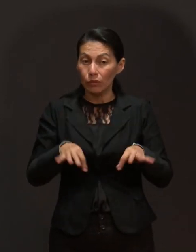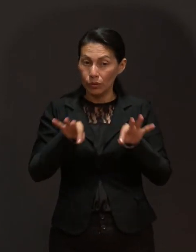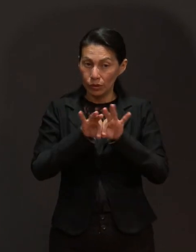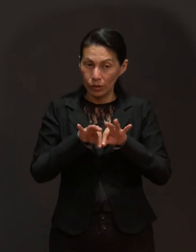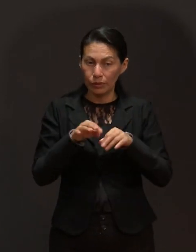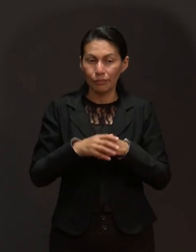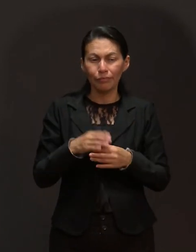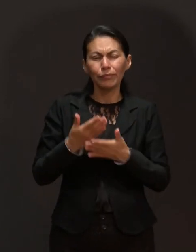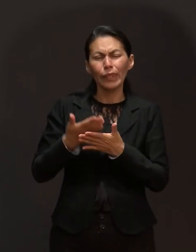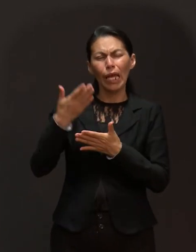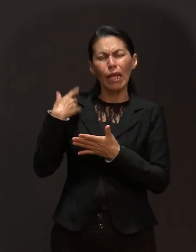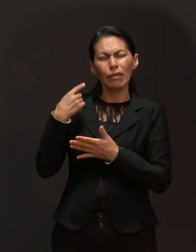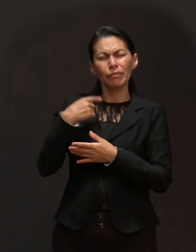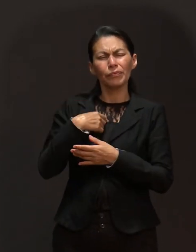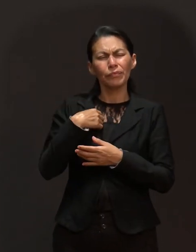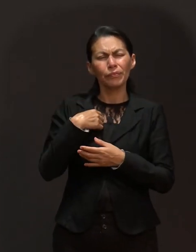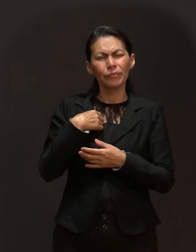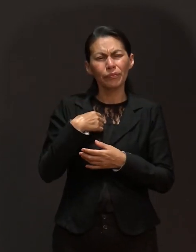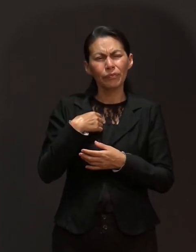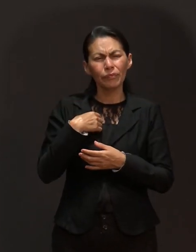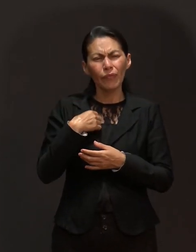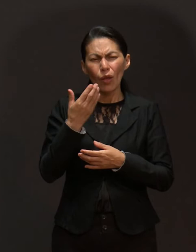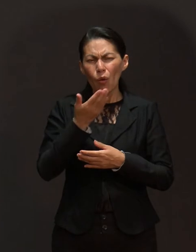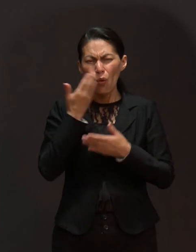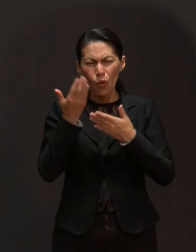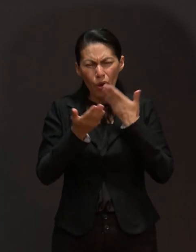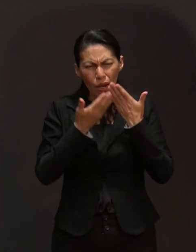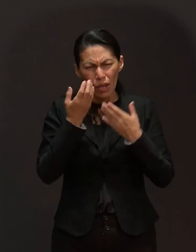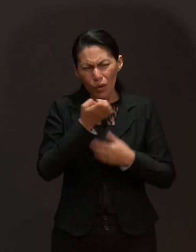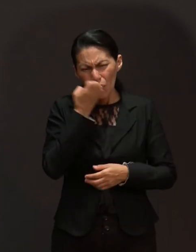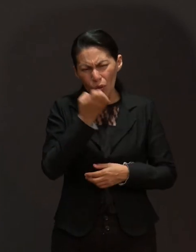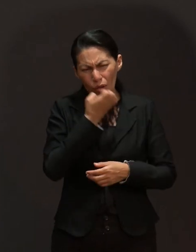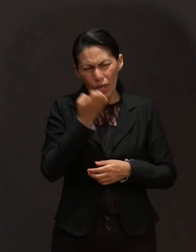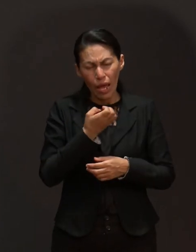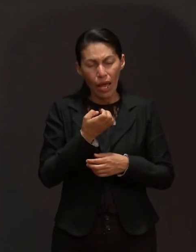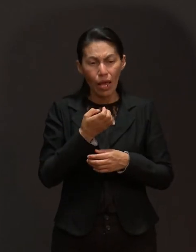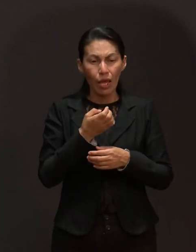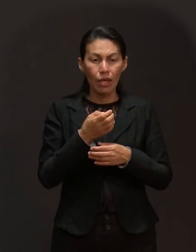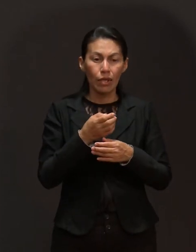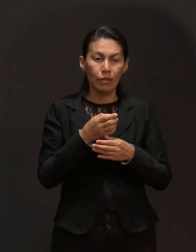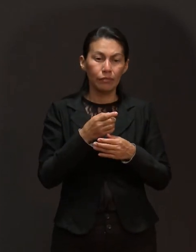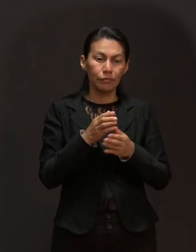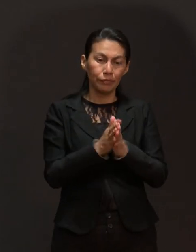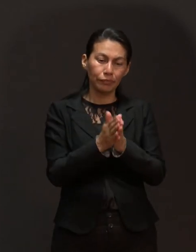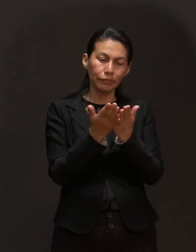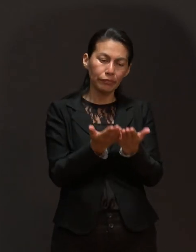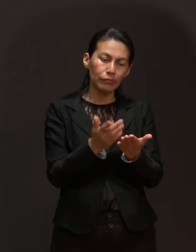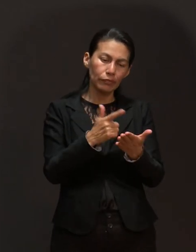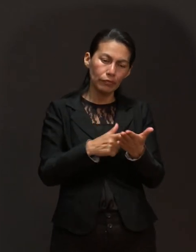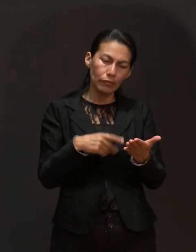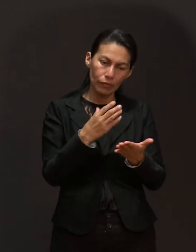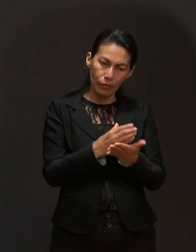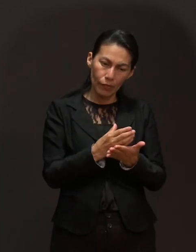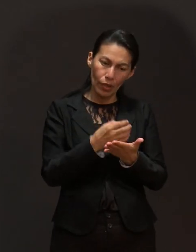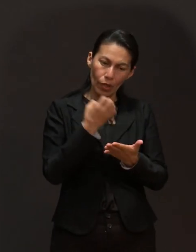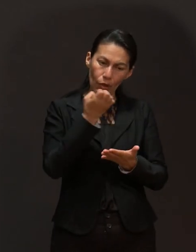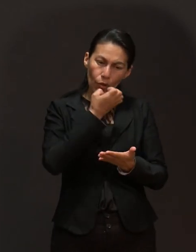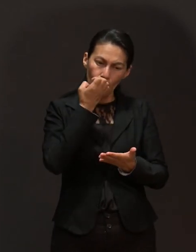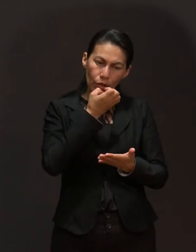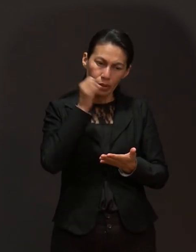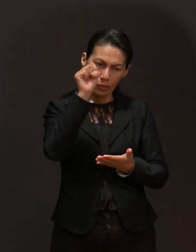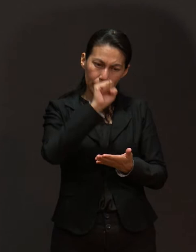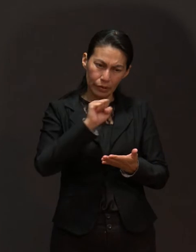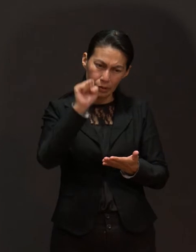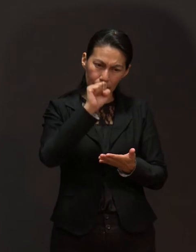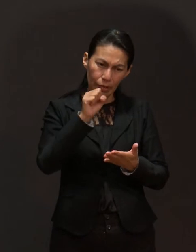Recuerdo que cuando yo estaba en colegio, había el folleto de escuela sabática. En la parte de atrás, el folleto tenía como una